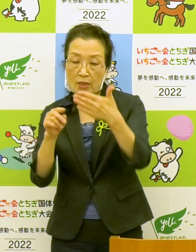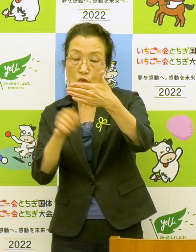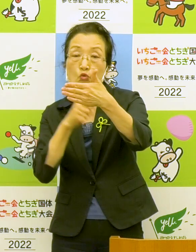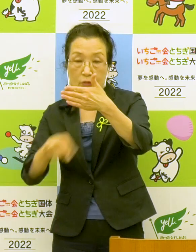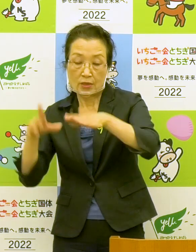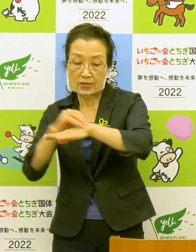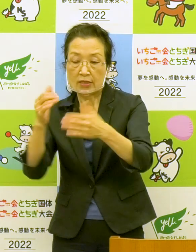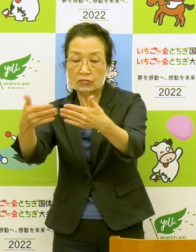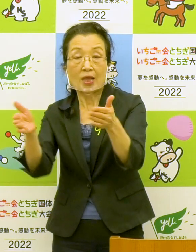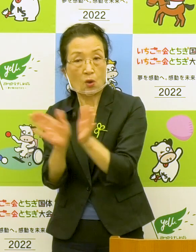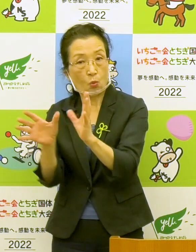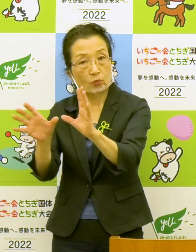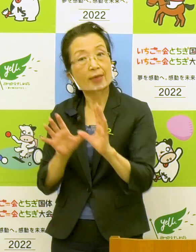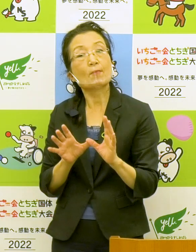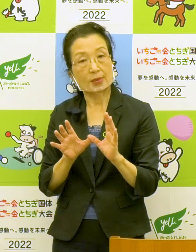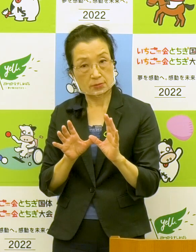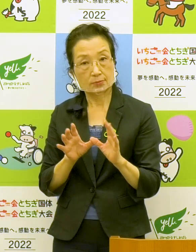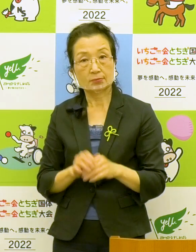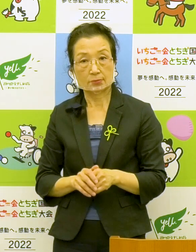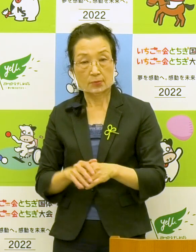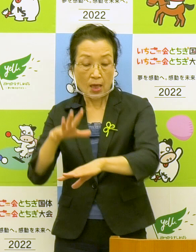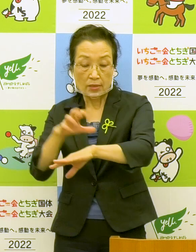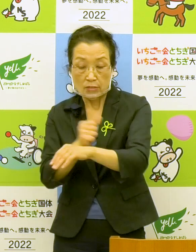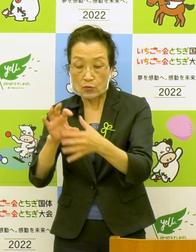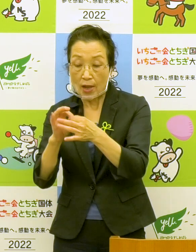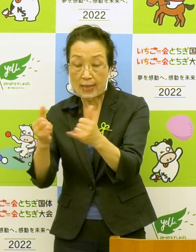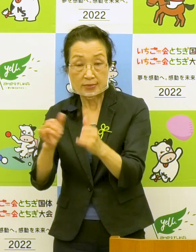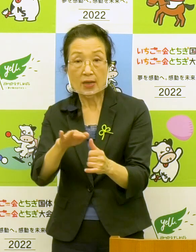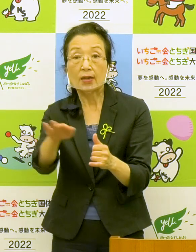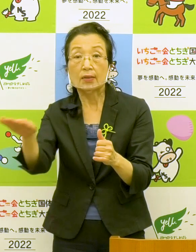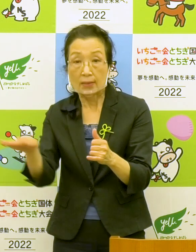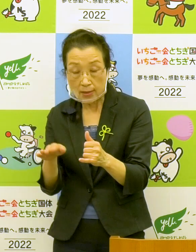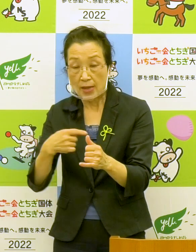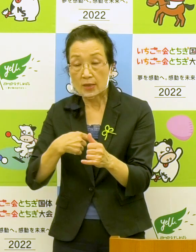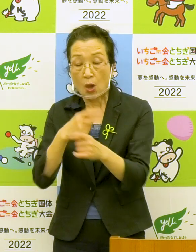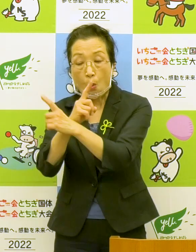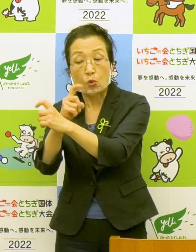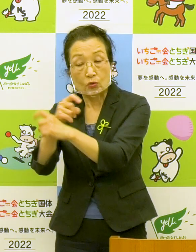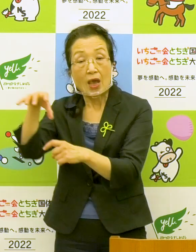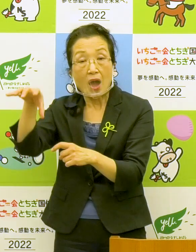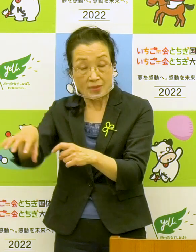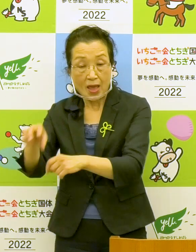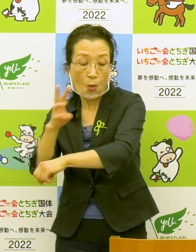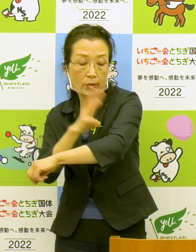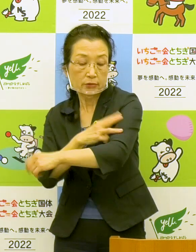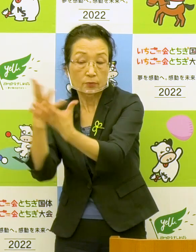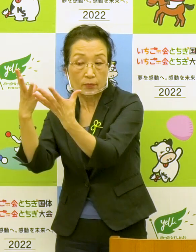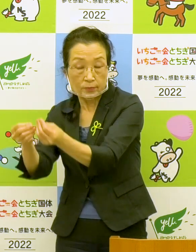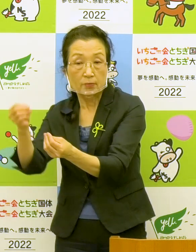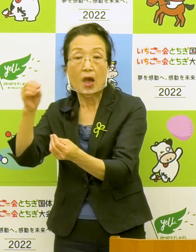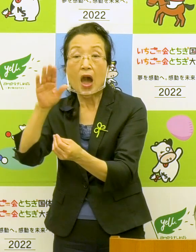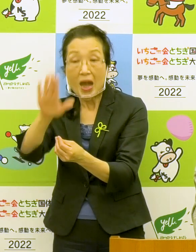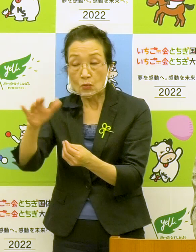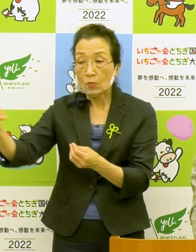る予定です。選手と関係者の方、自国内ですでにワクチン接種後に入国をし